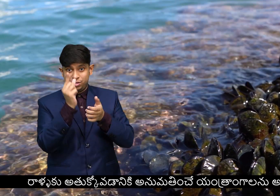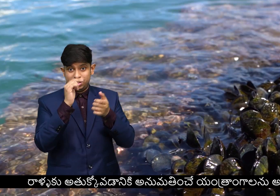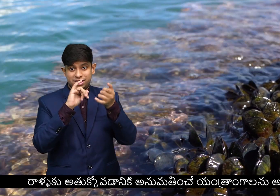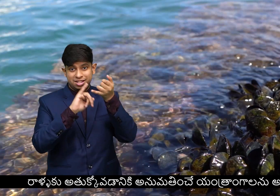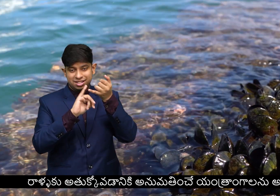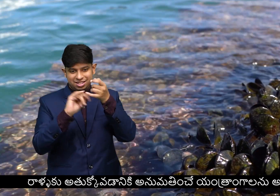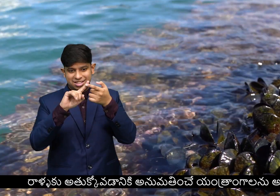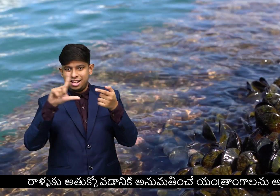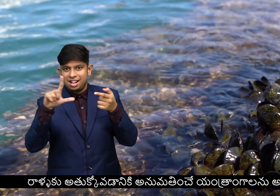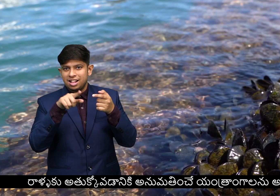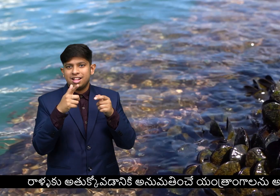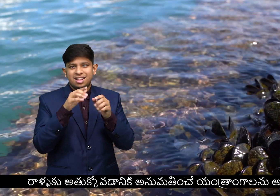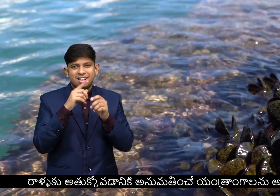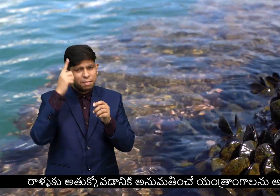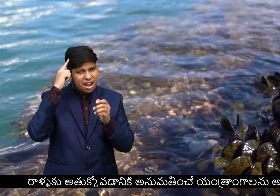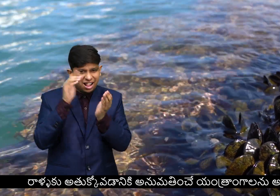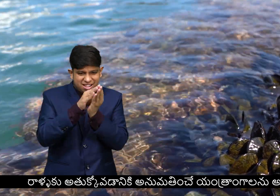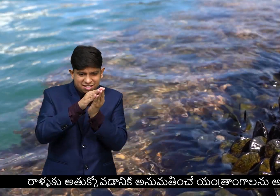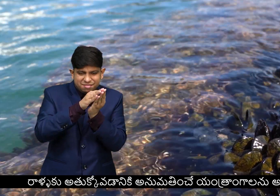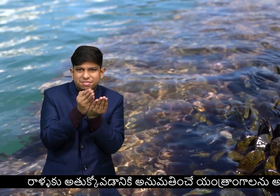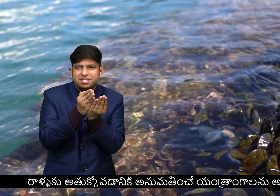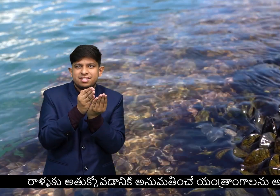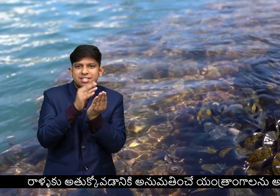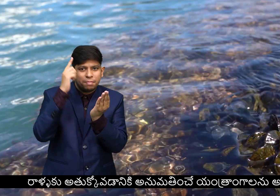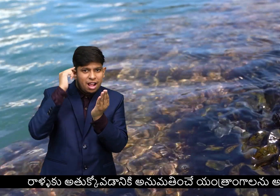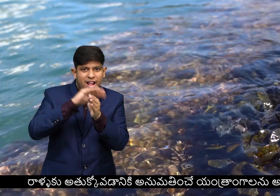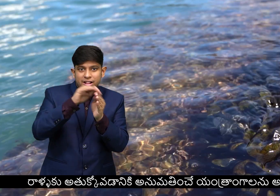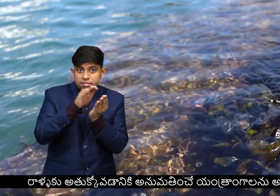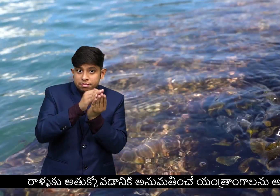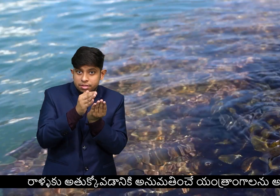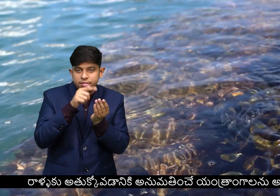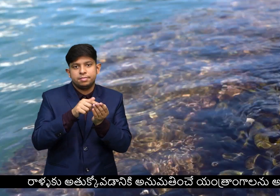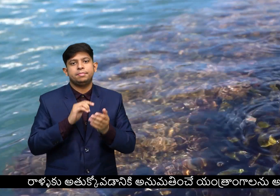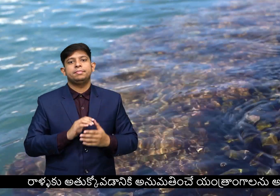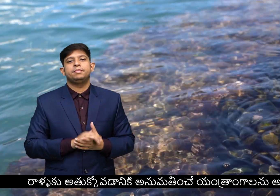రాళ్లను అతుక్కోవడానికి అనుమతించే యంత్రాంగాలను అభివృద్ధి చేశాయి.